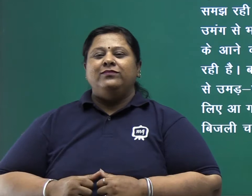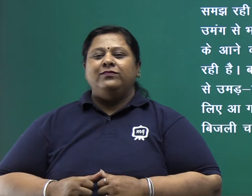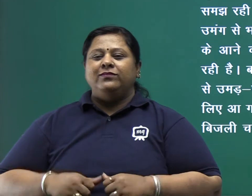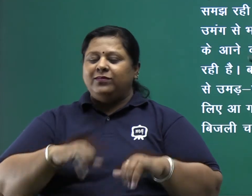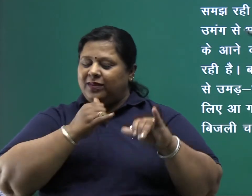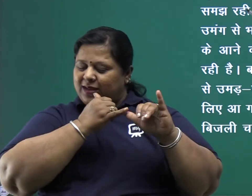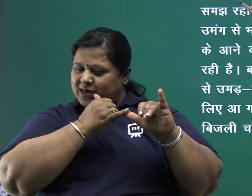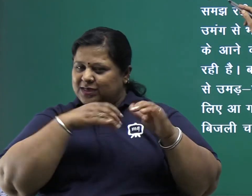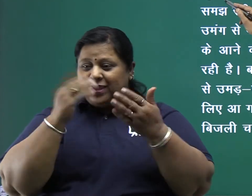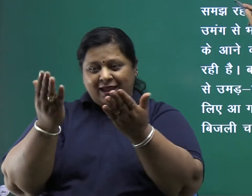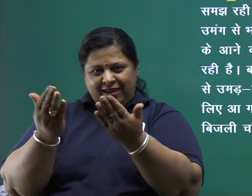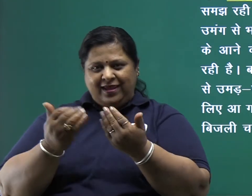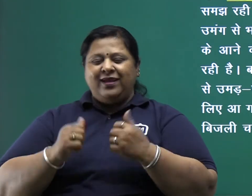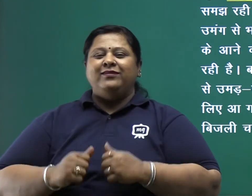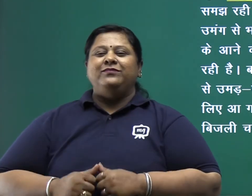कृष्ण के आने का